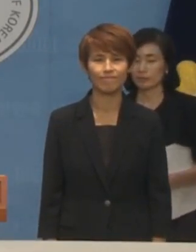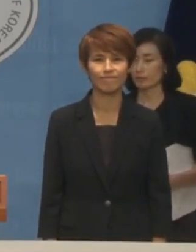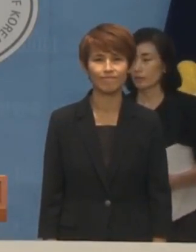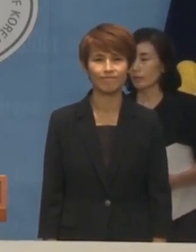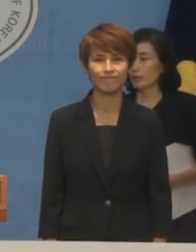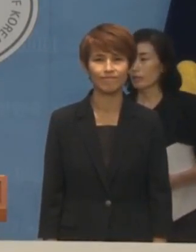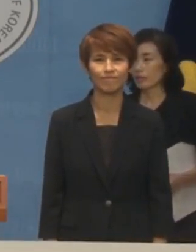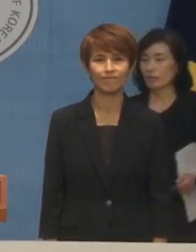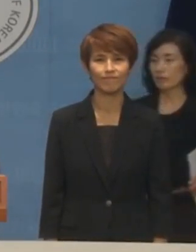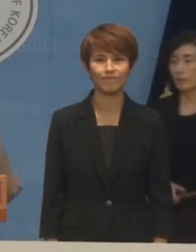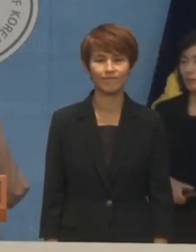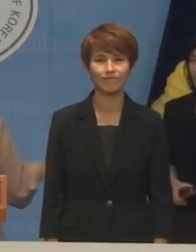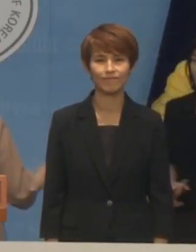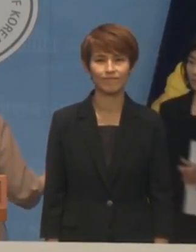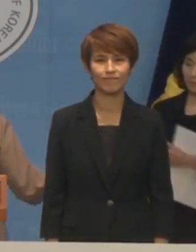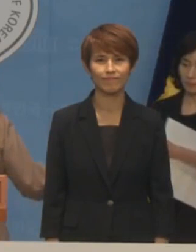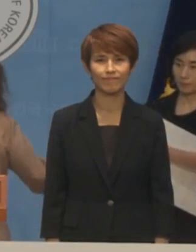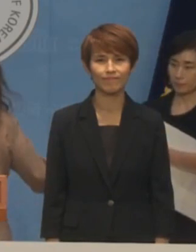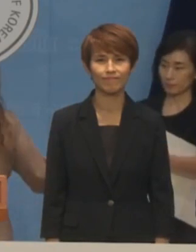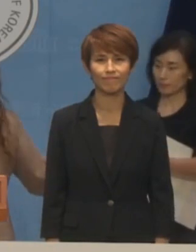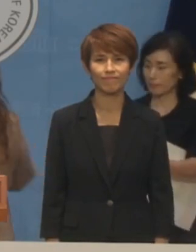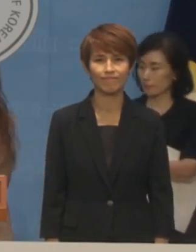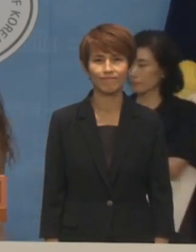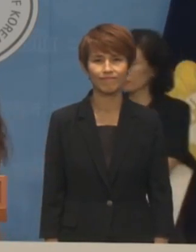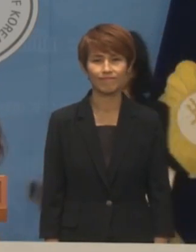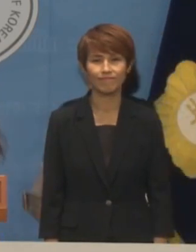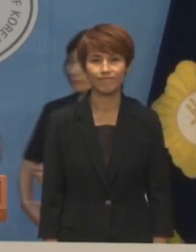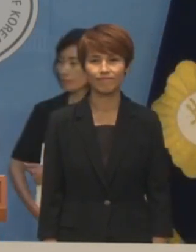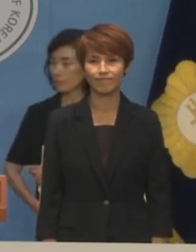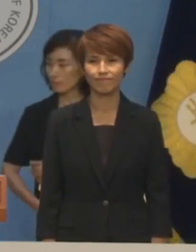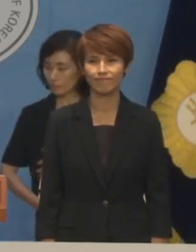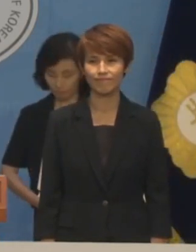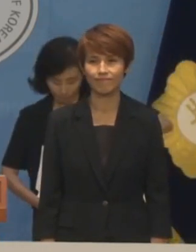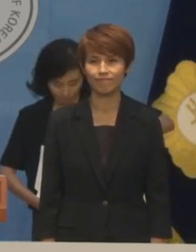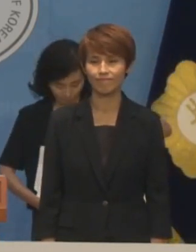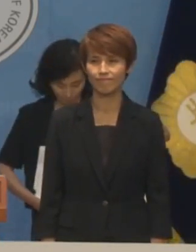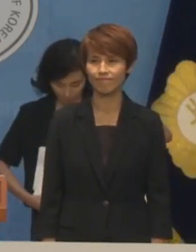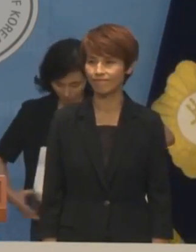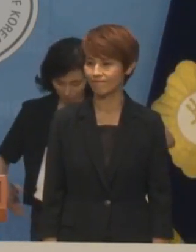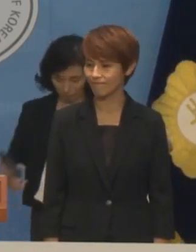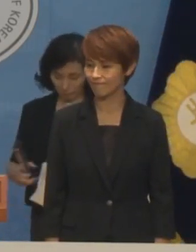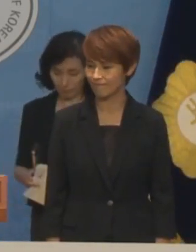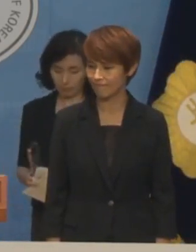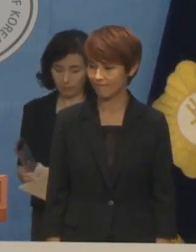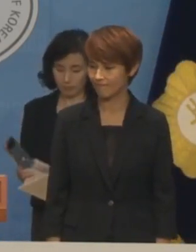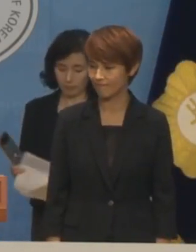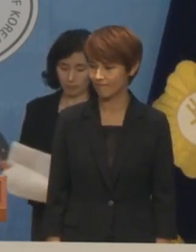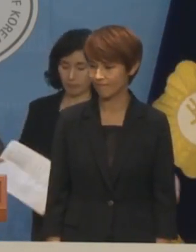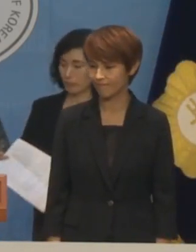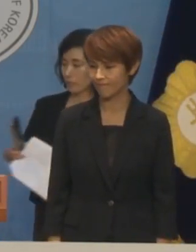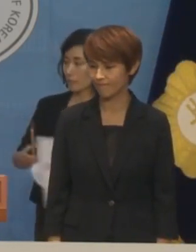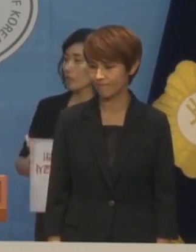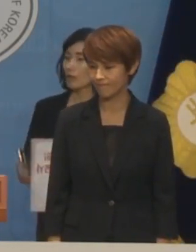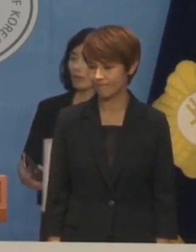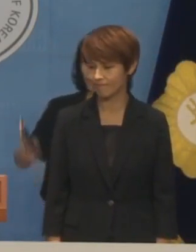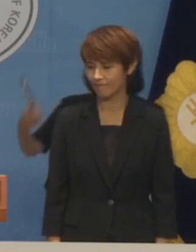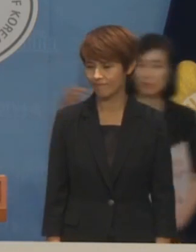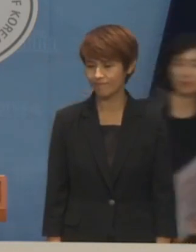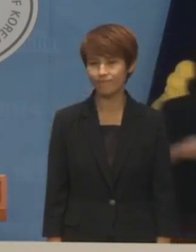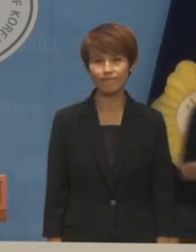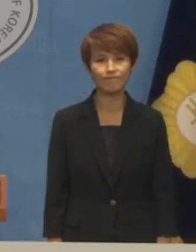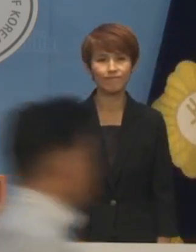그거 잘 보이고 들고. 하나 어디 있어? 하나. 이거 세 개잖아. 하나 어디 있어? 아, 저기 보고